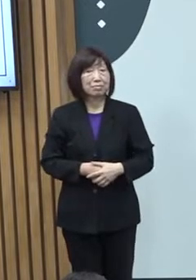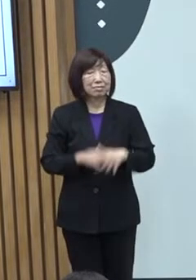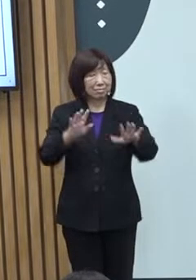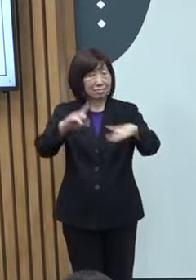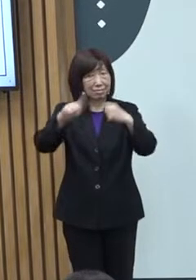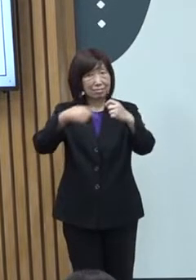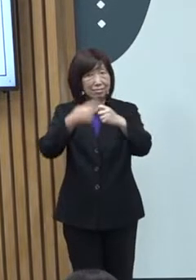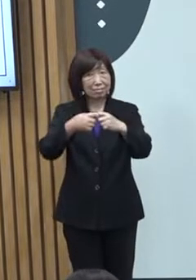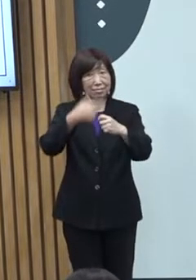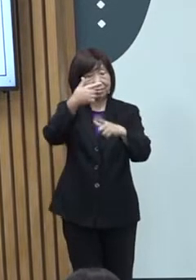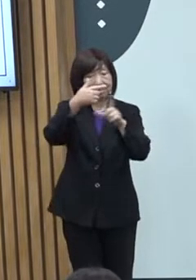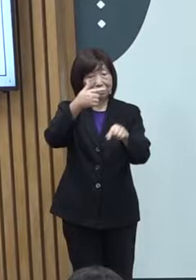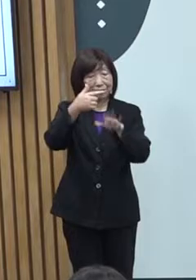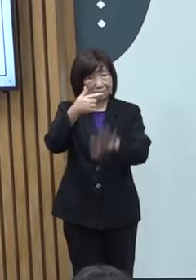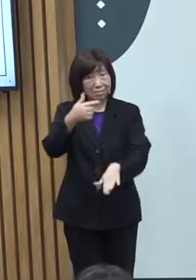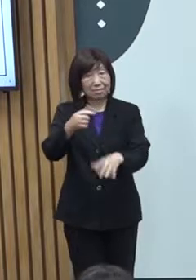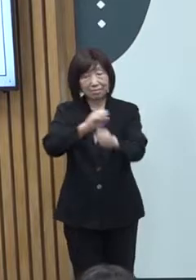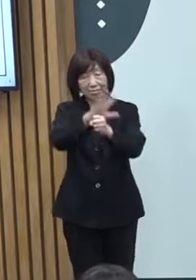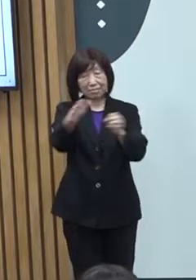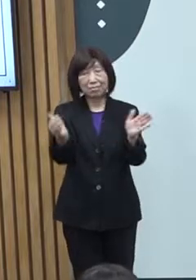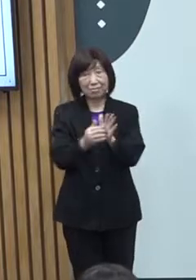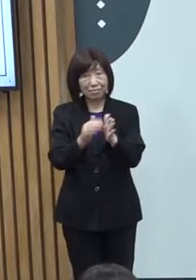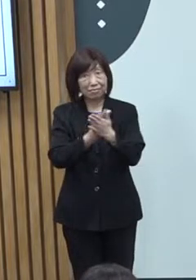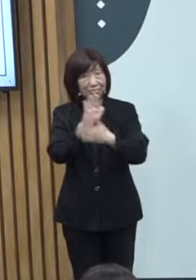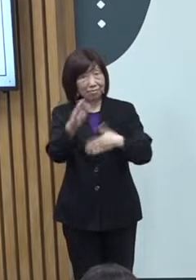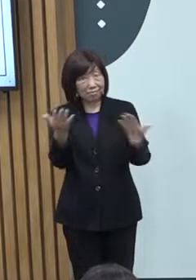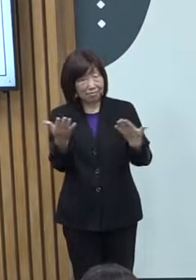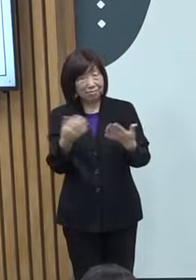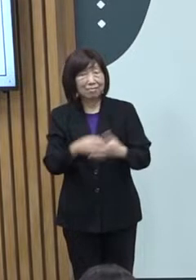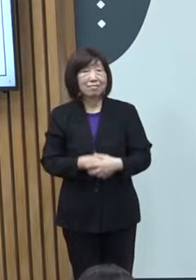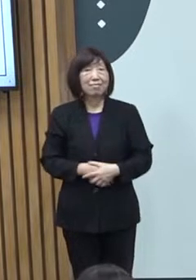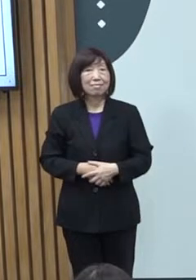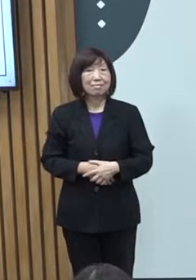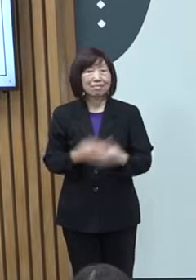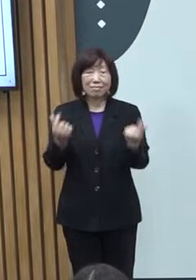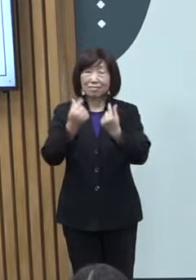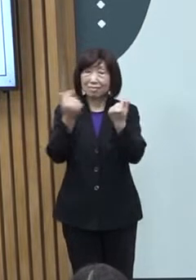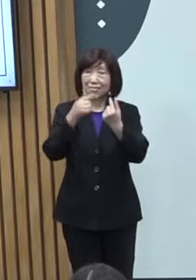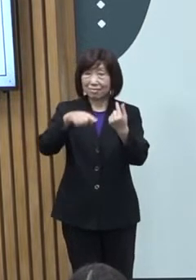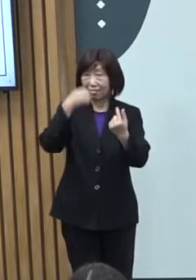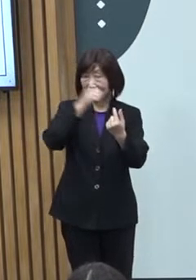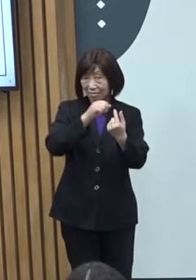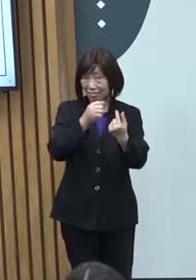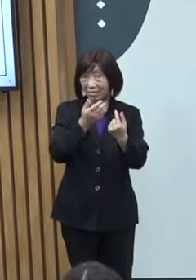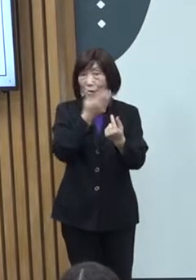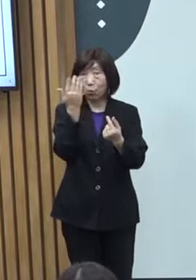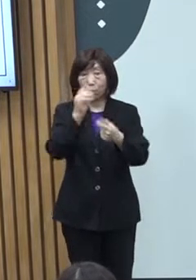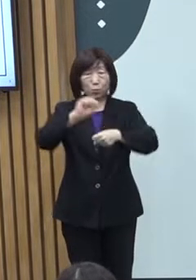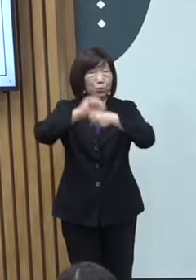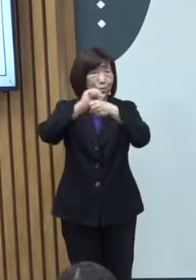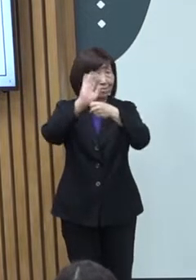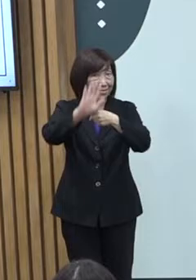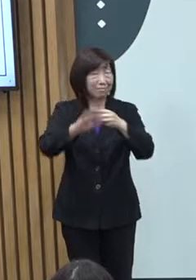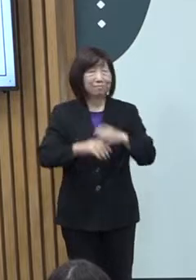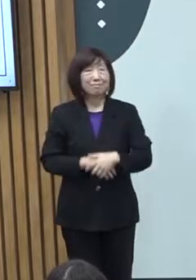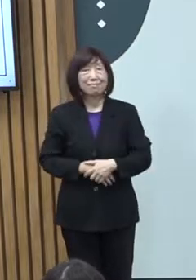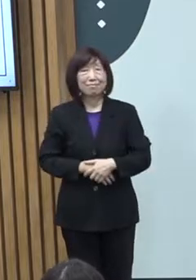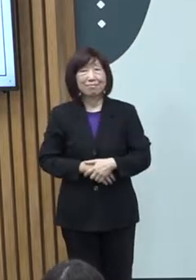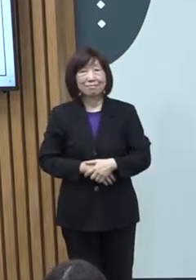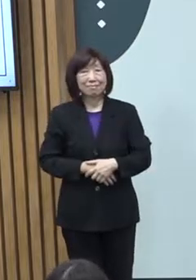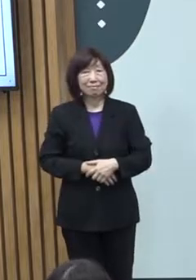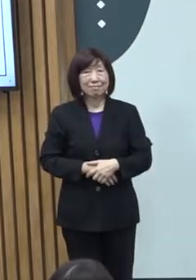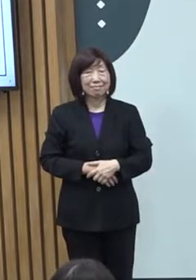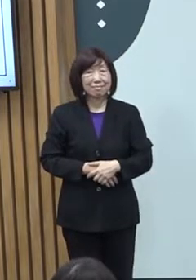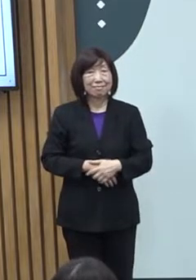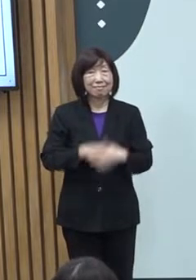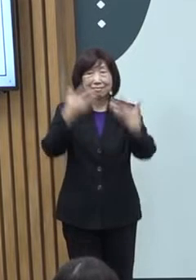年6月底解封，疫情解封之后呢，我们好像国内的旅游市场非常的兴盛哈，那大家都